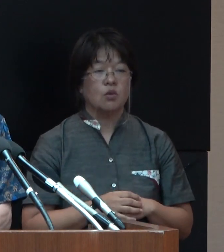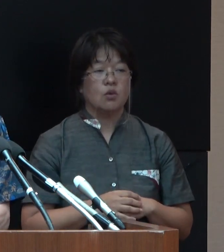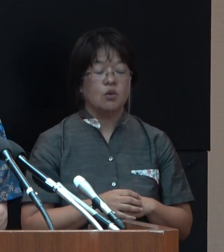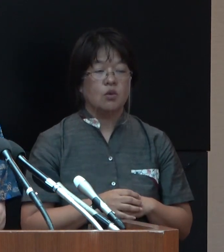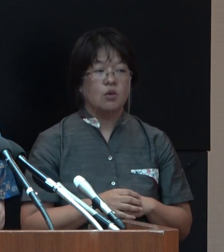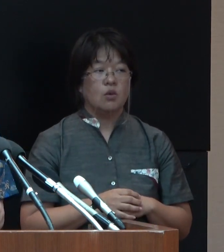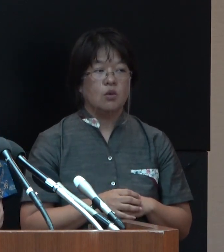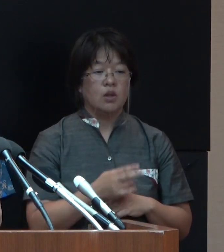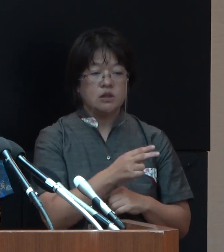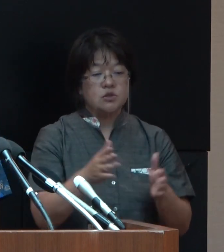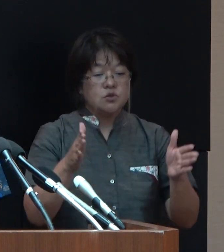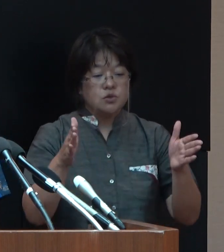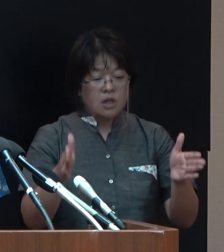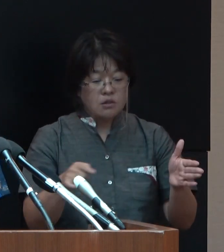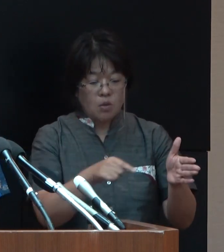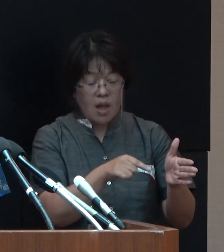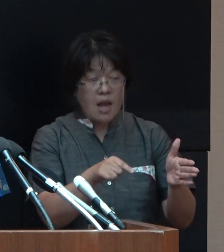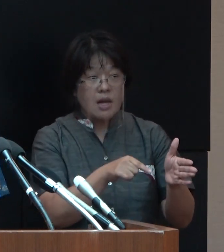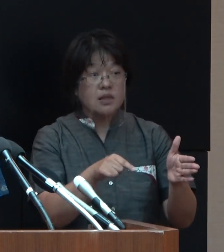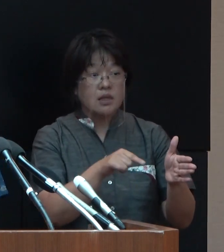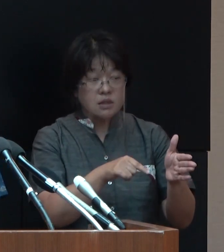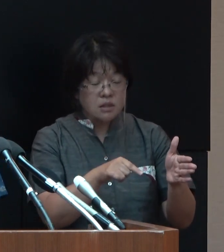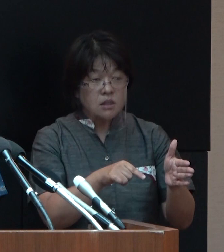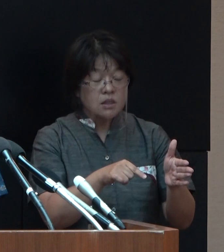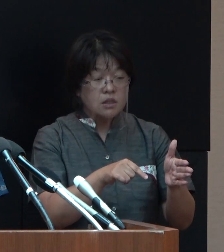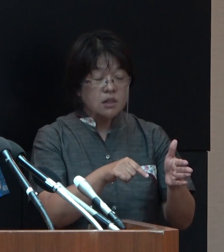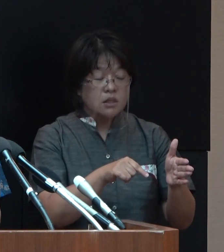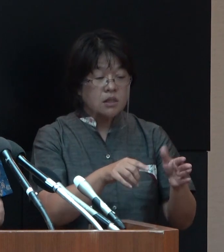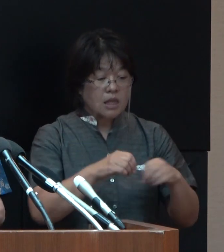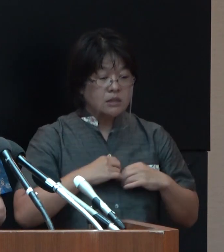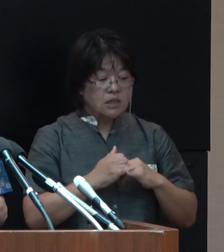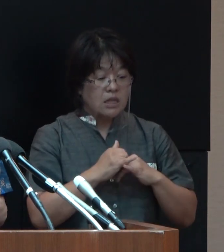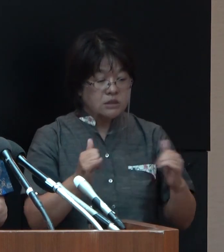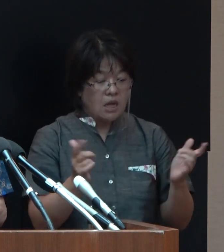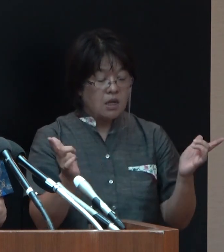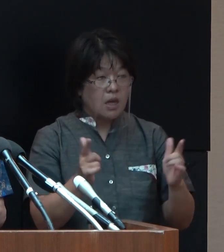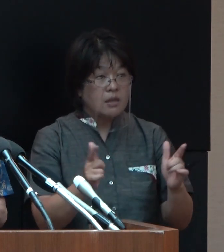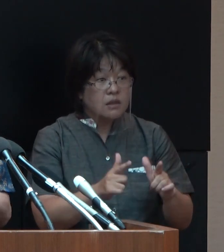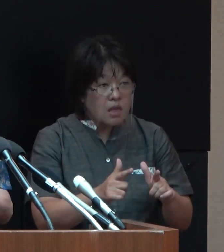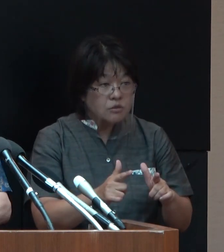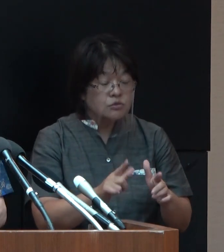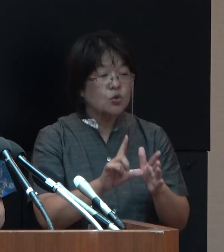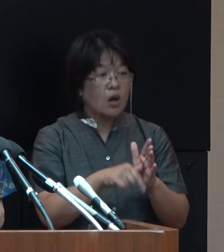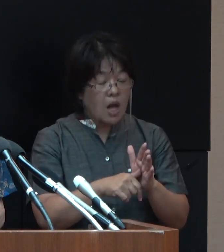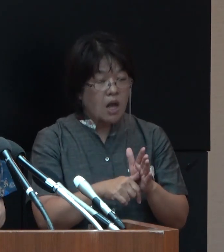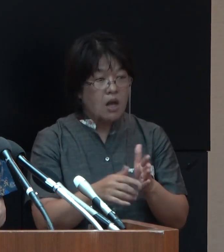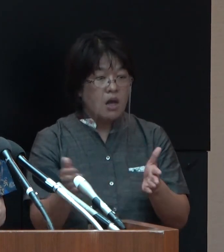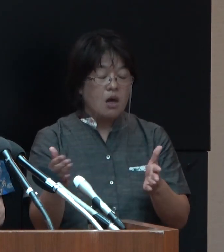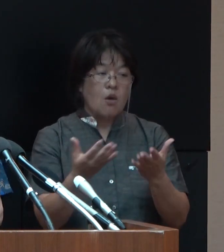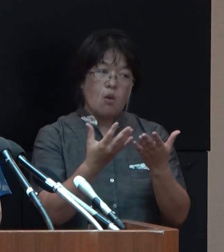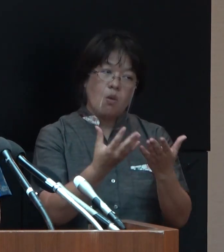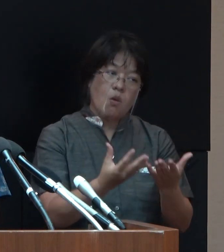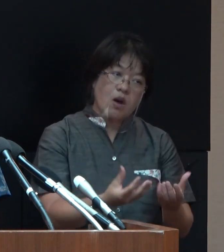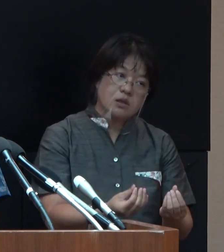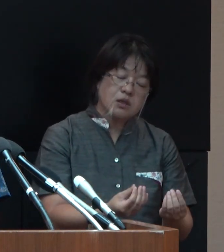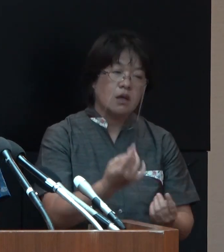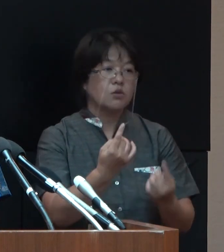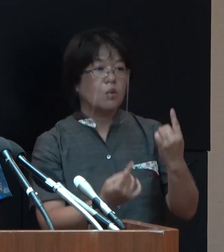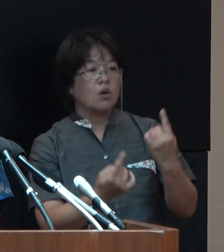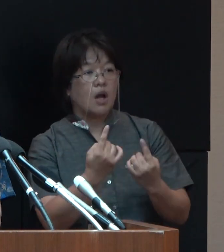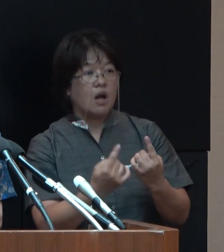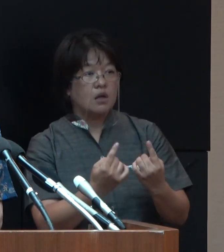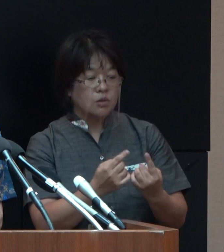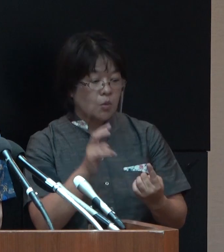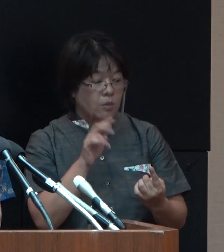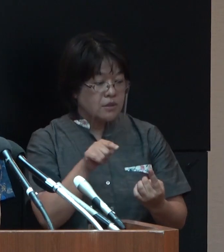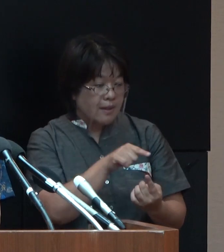において県内の状況、感染拡大の状況が、食い止められているのか収束しているのか、そこもしっかりと